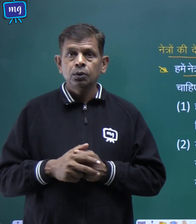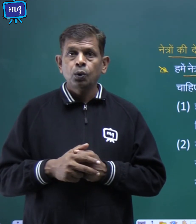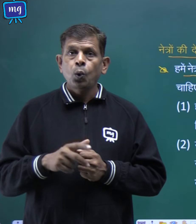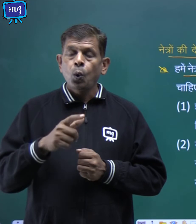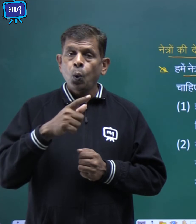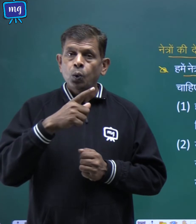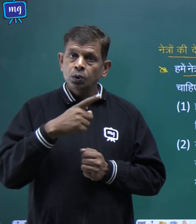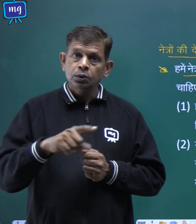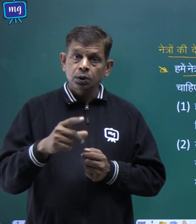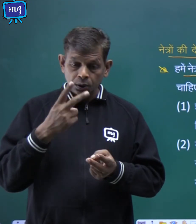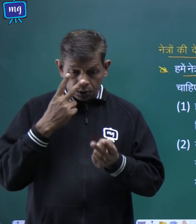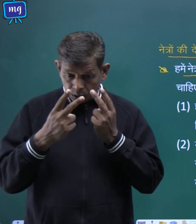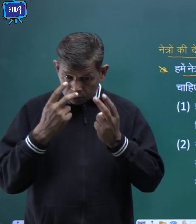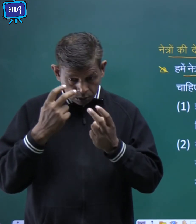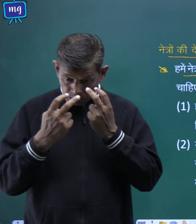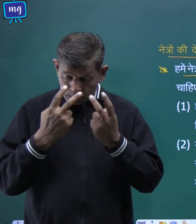उचित देखभाल